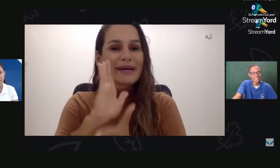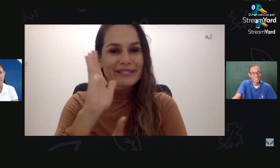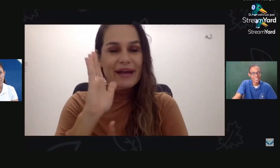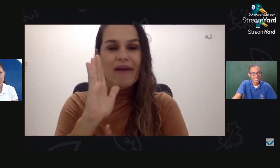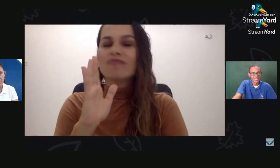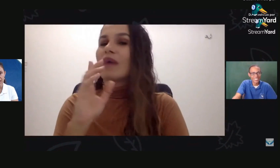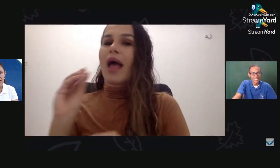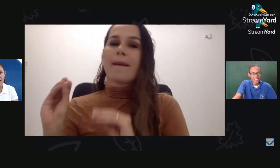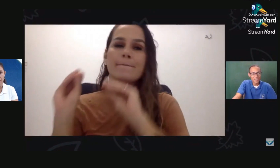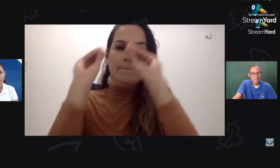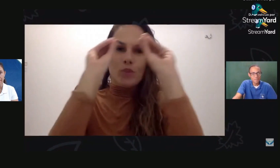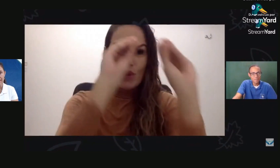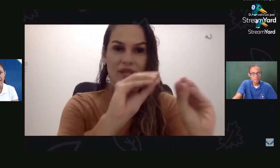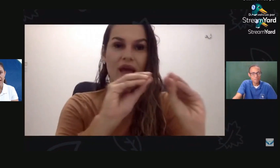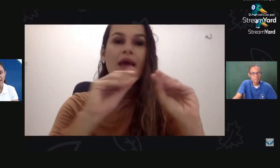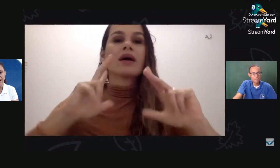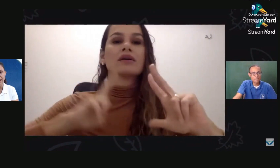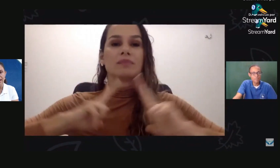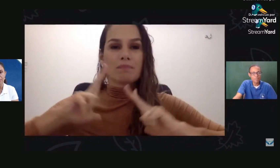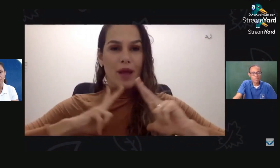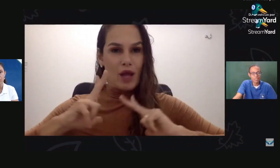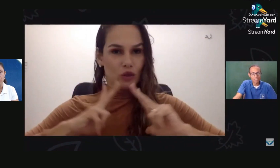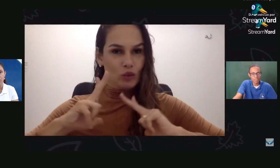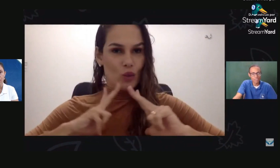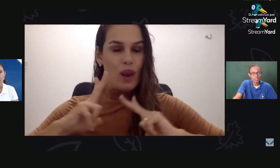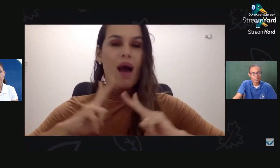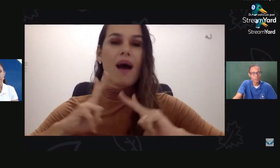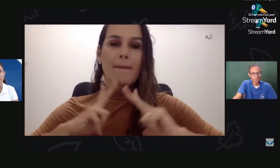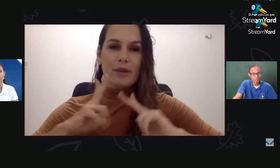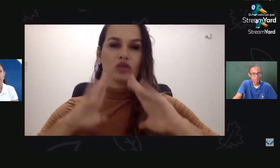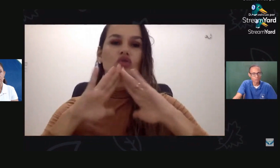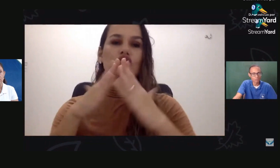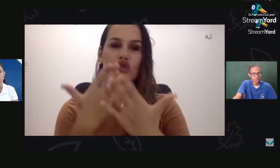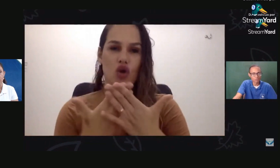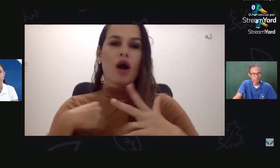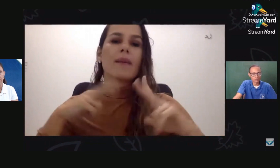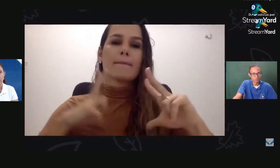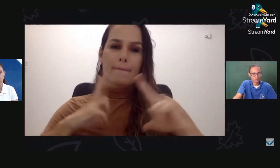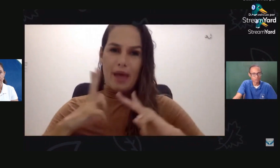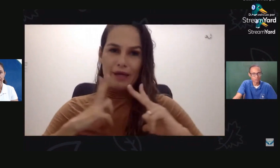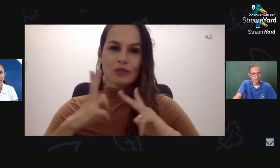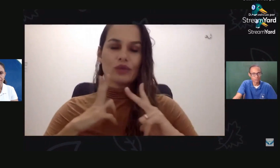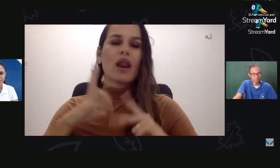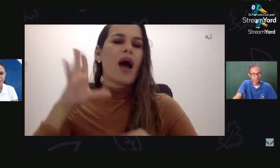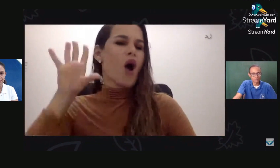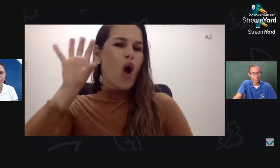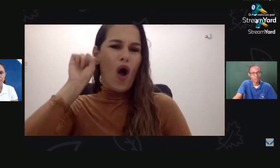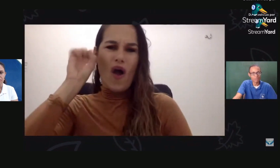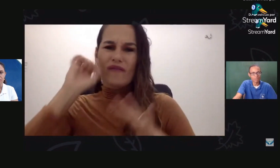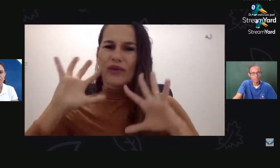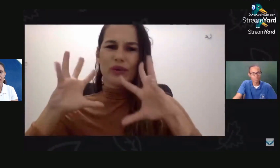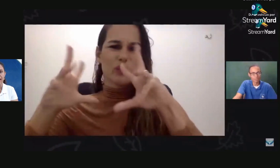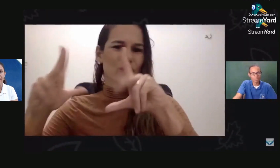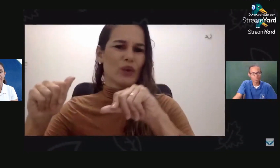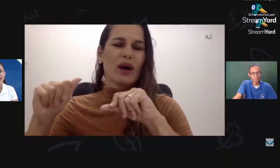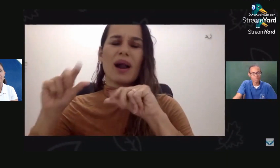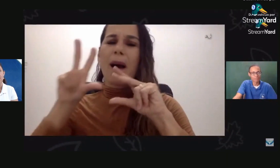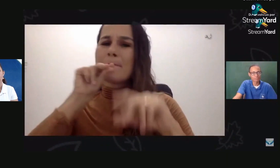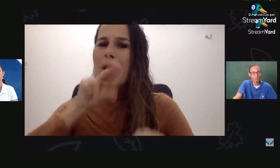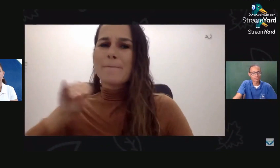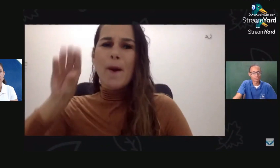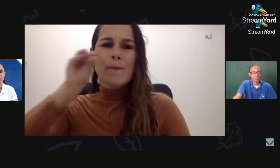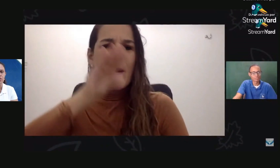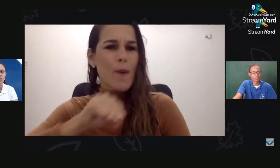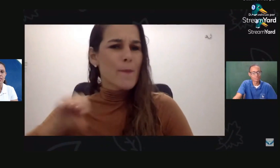tanto repetir, eu passei e aí ela me mudou para uma outra escola particular, que